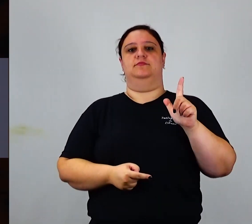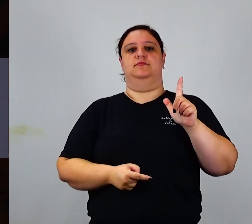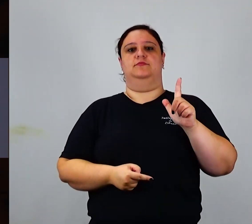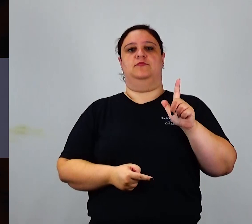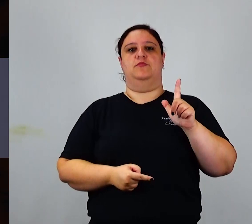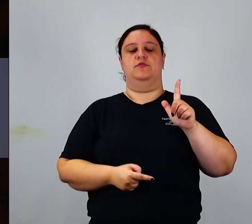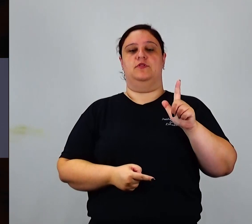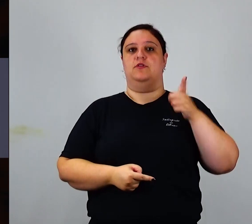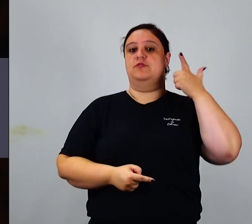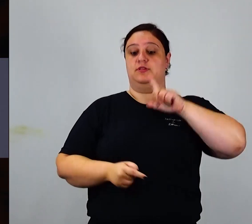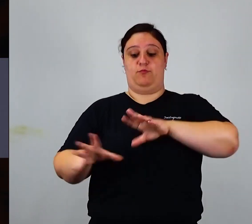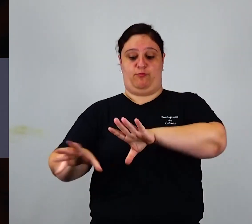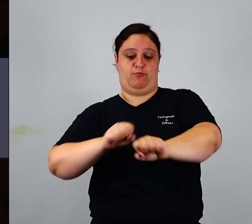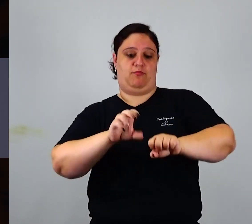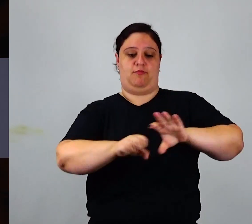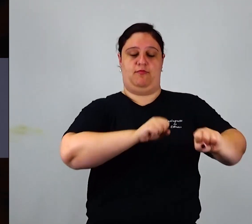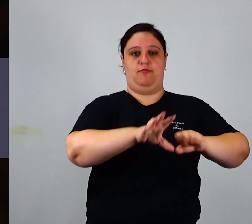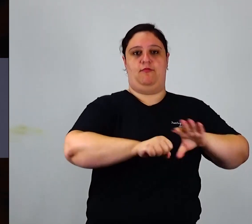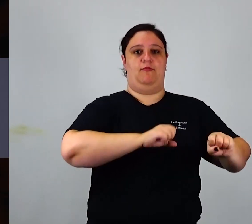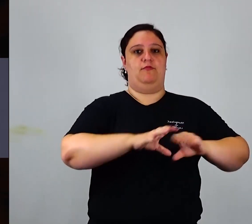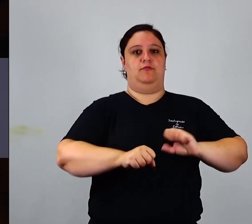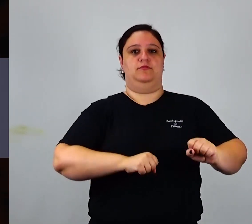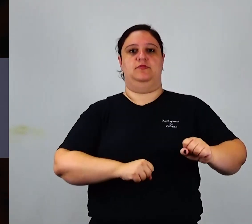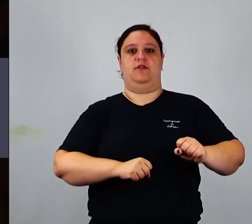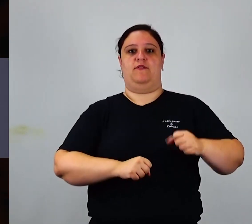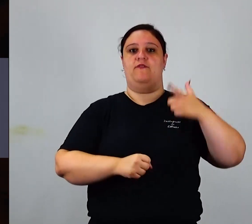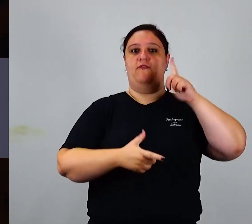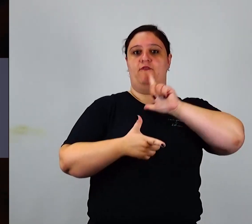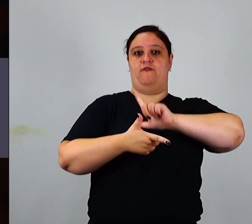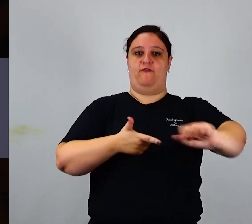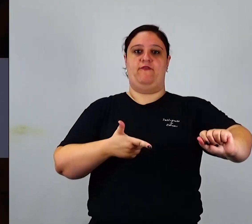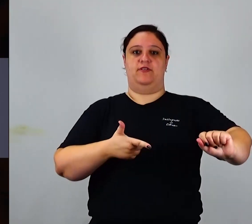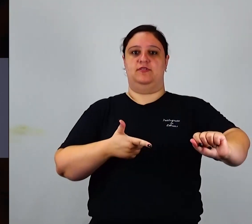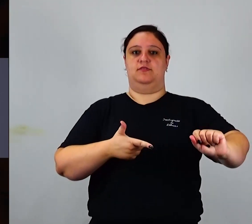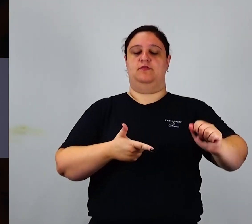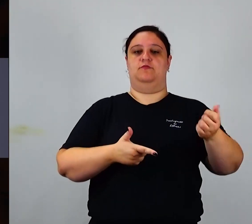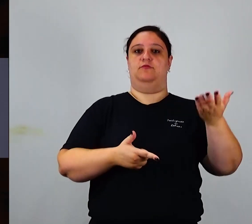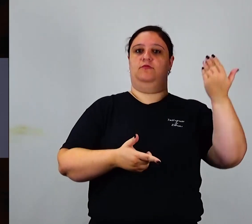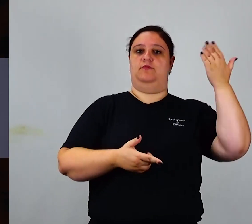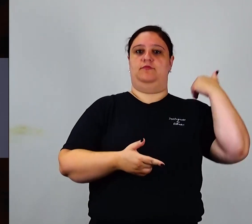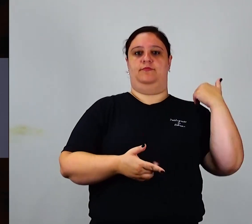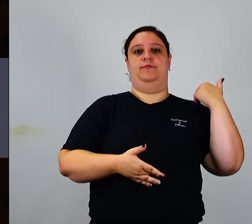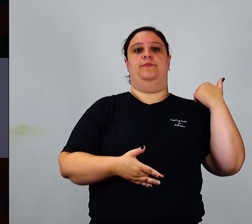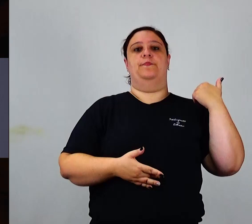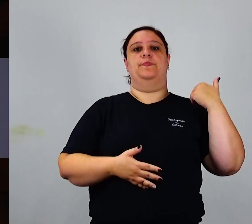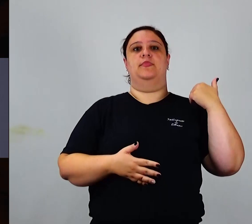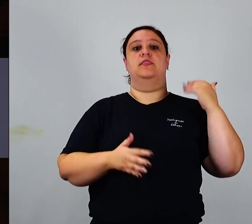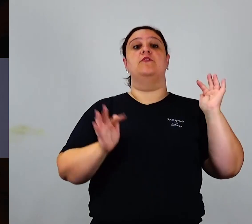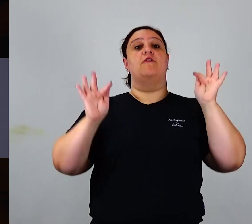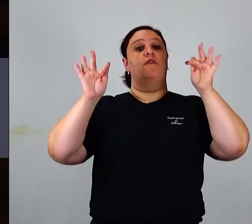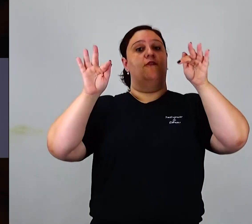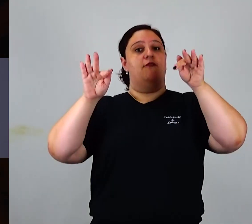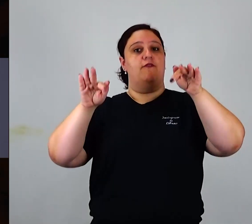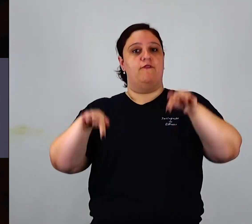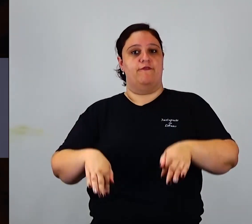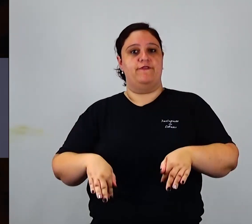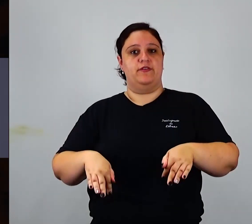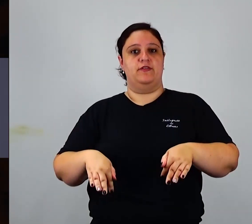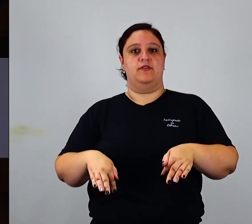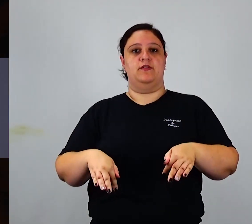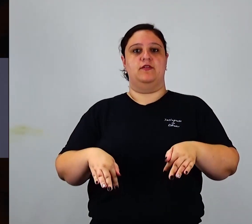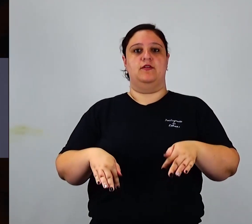um conquistador, que saiu vencendo e para vencer, e o final é que ele